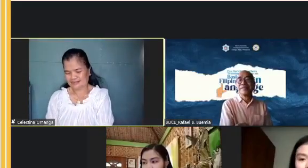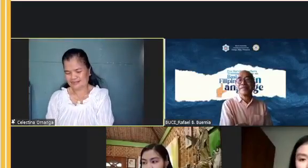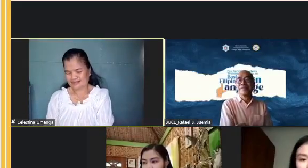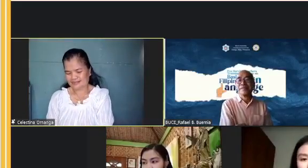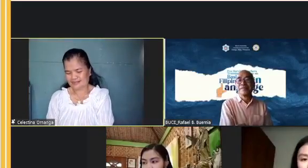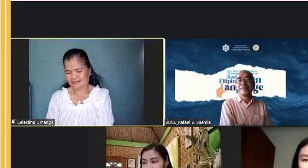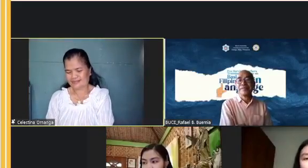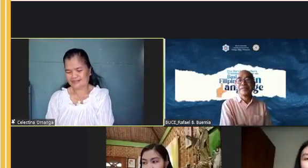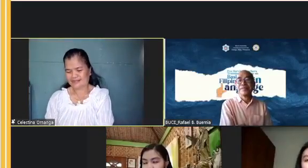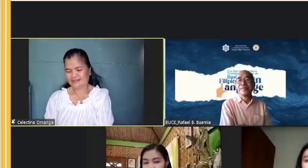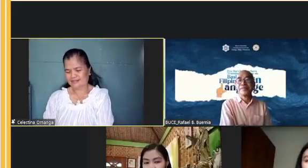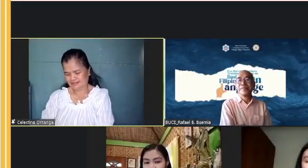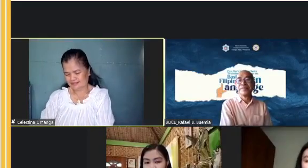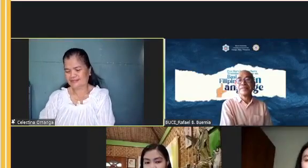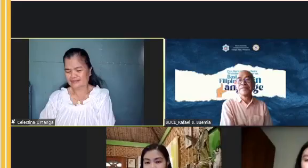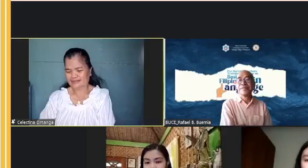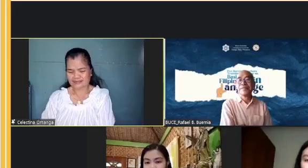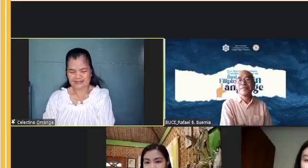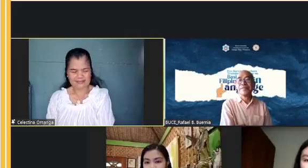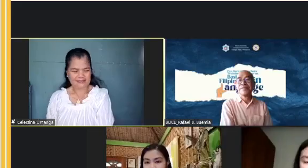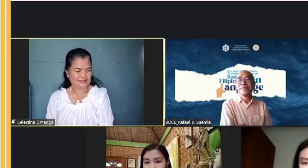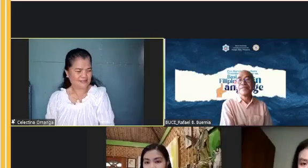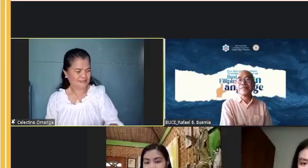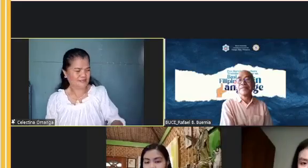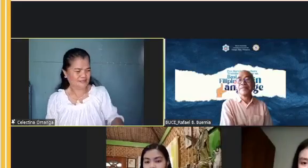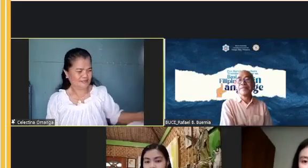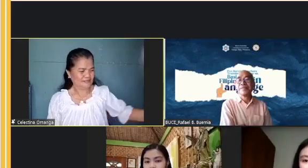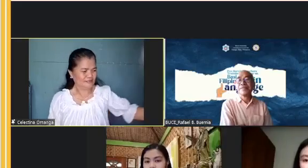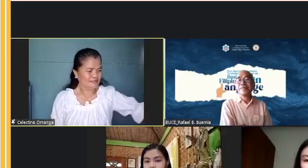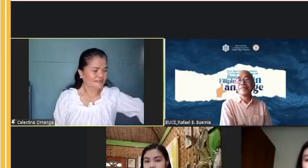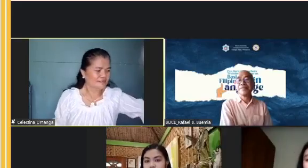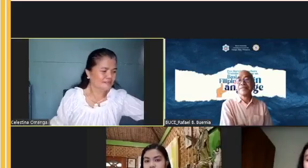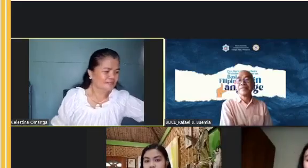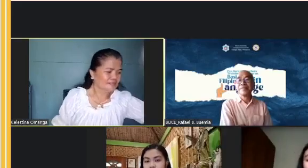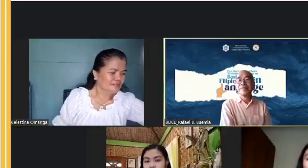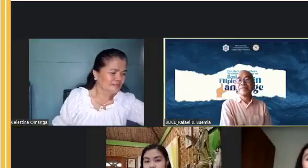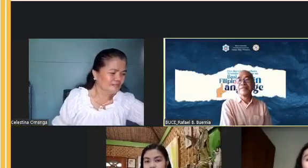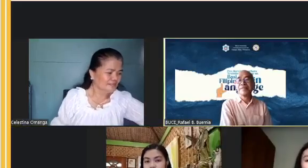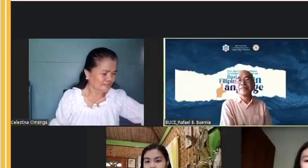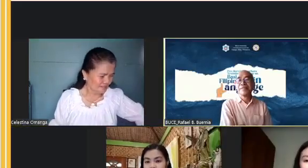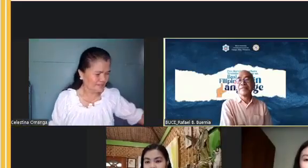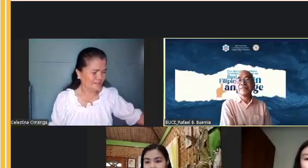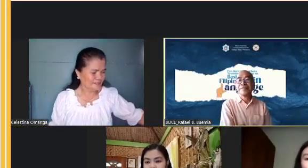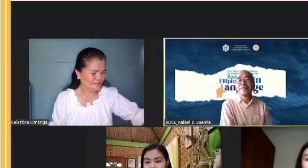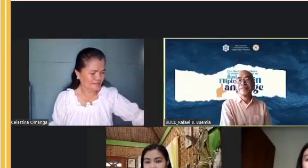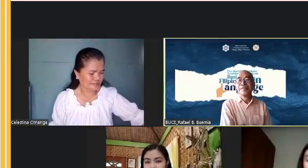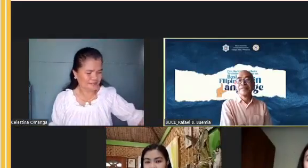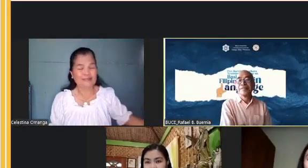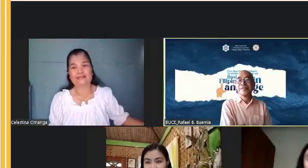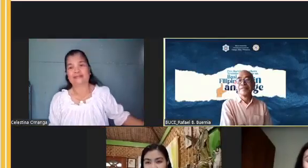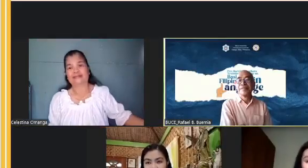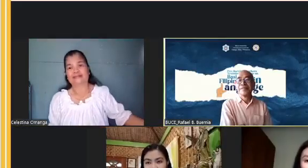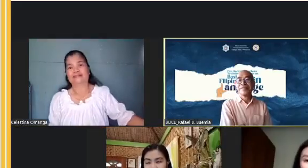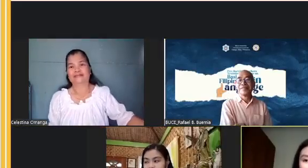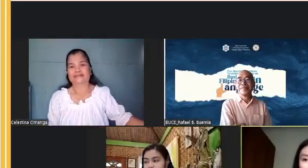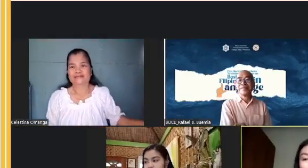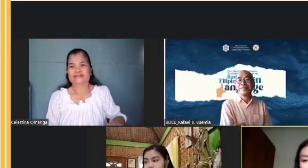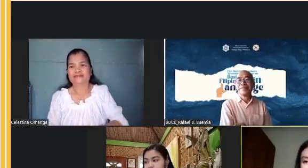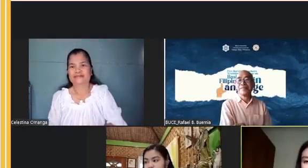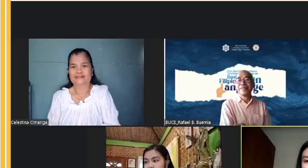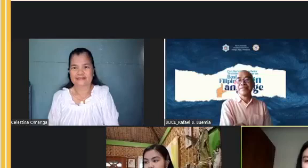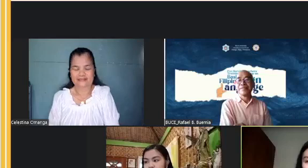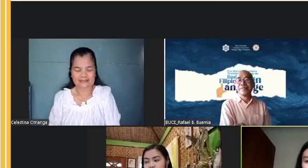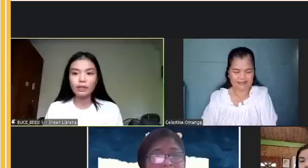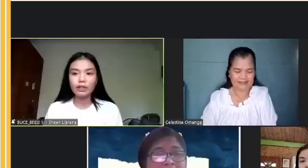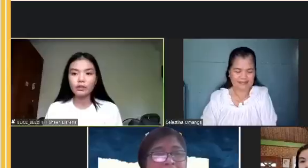need, especially those who had impairment, especially in the speaking and hearing. So it is really important na matutunan natin